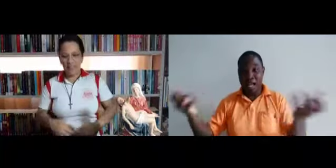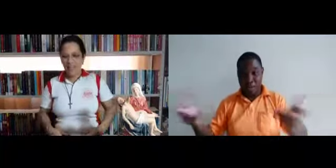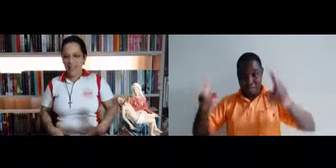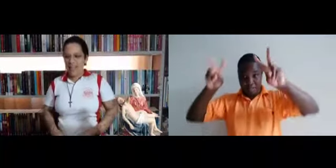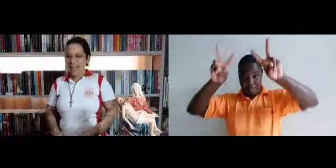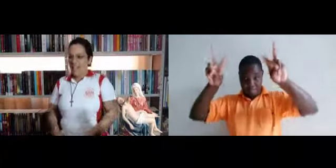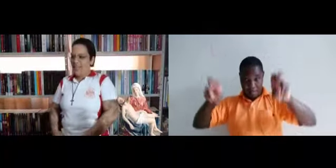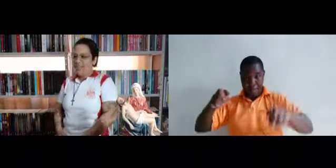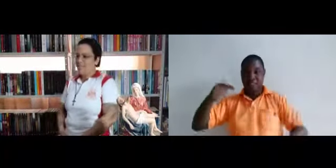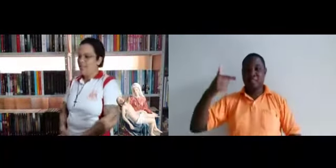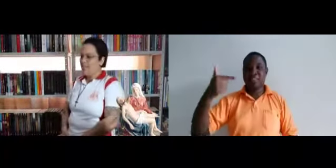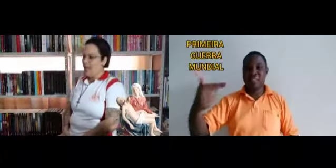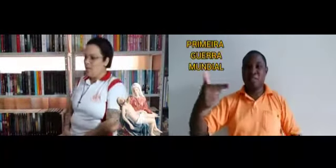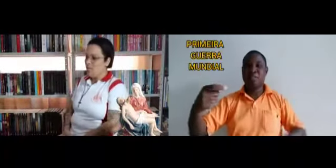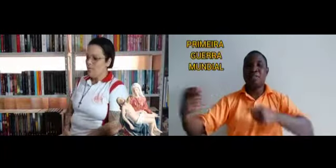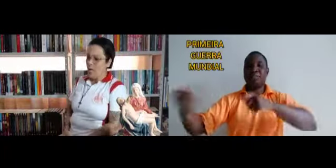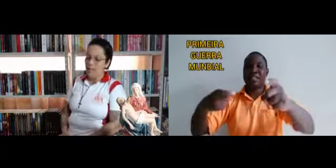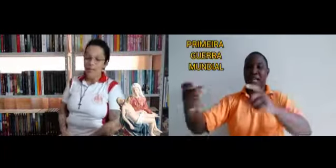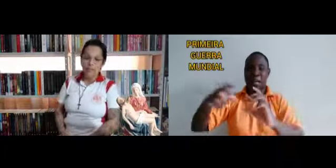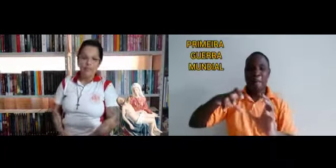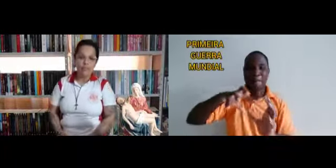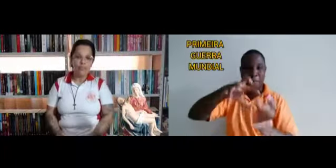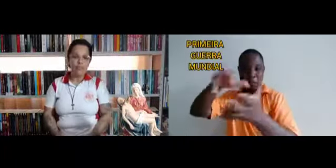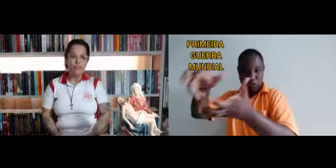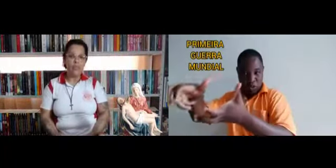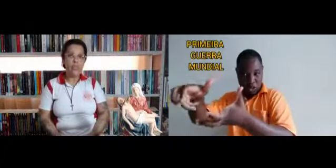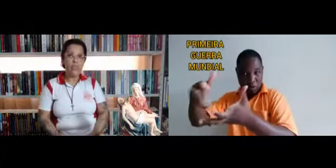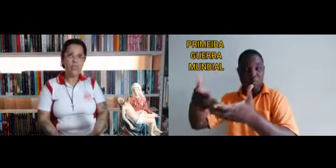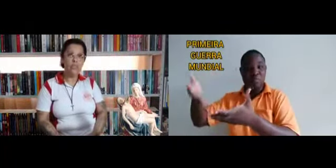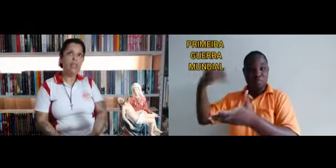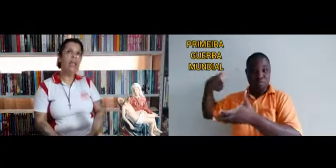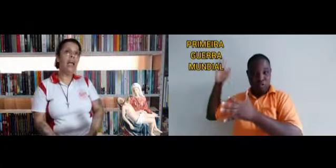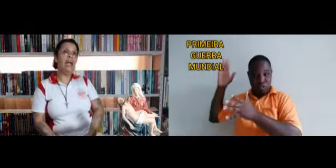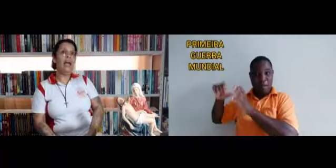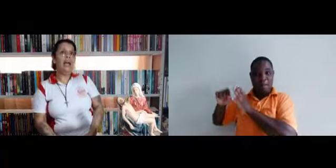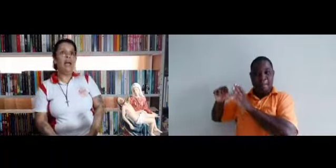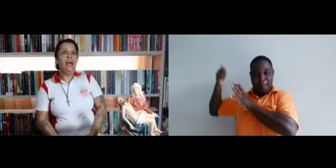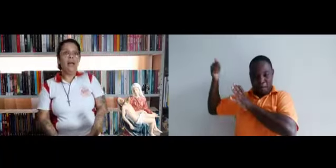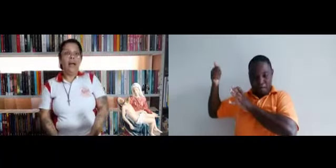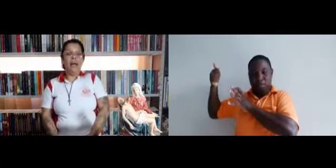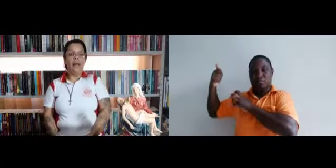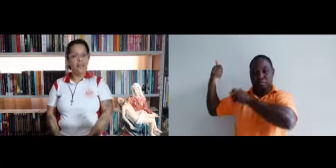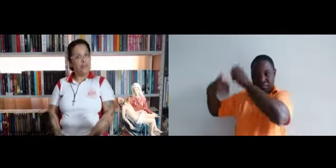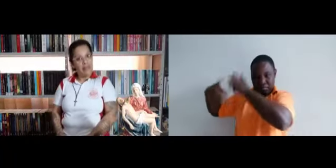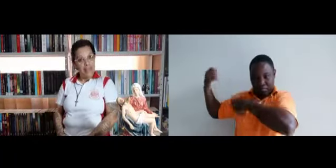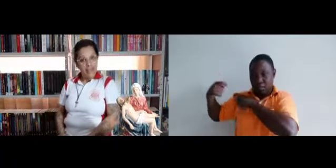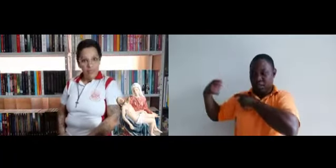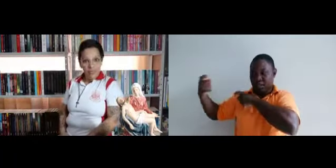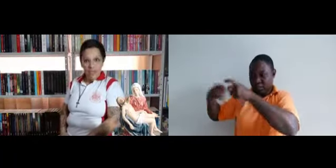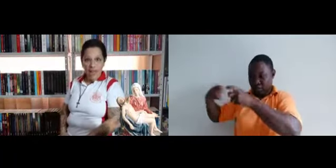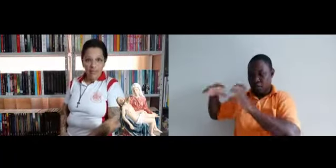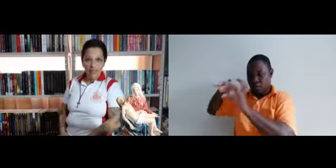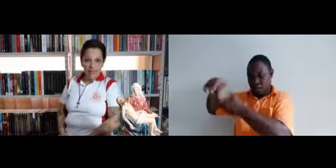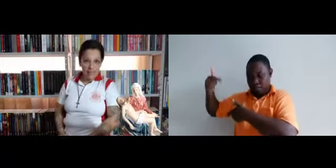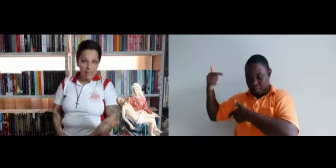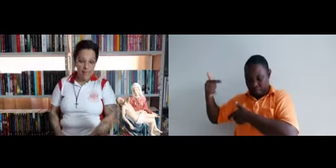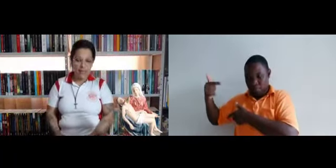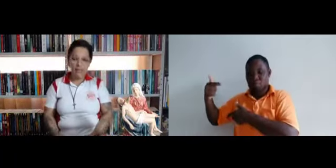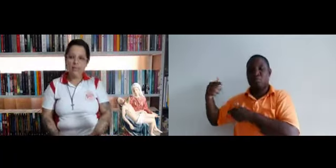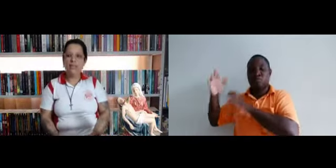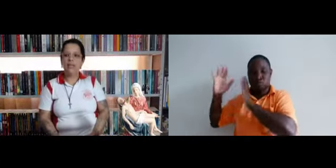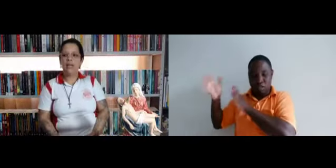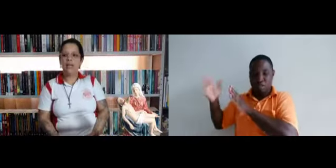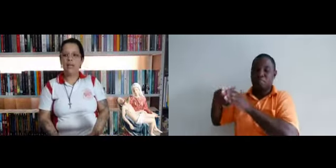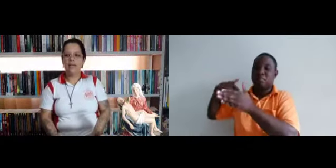Enfim, nós estávamos falando sobre a Primeira Guerra Mundial, não é